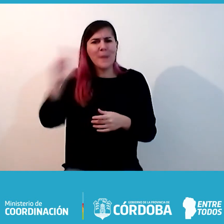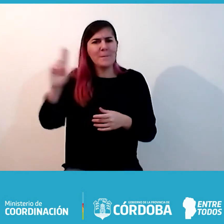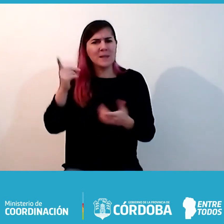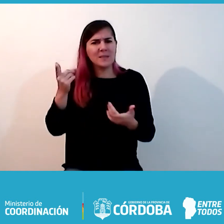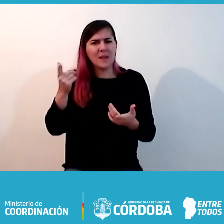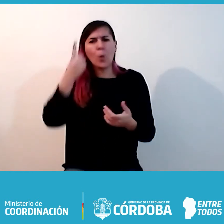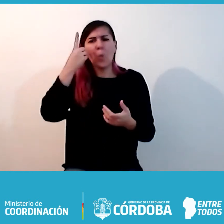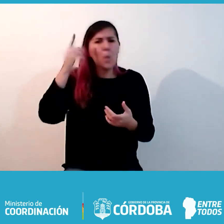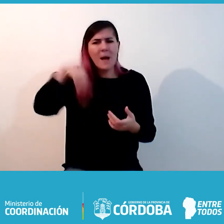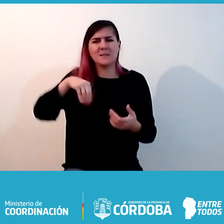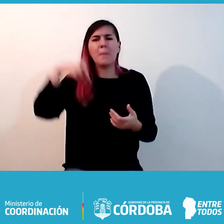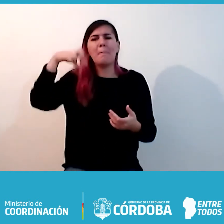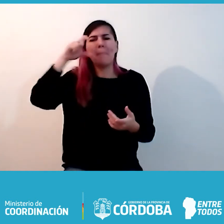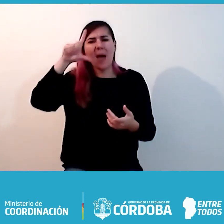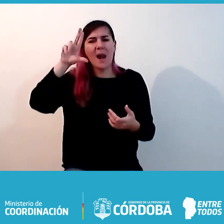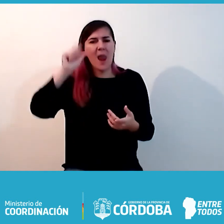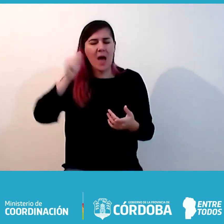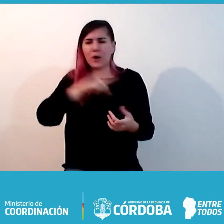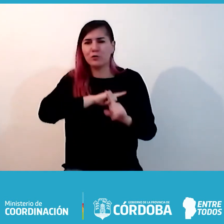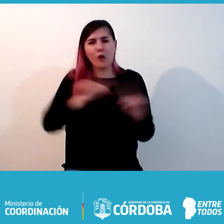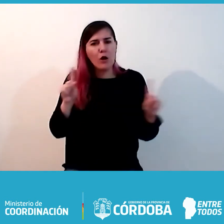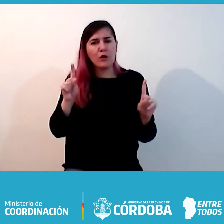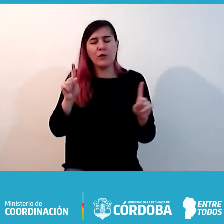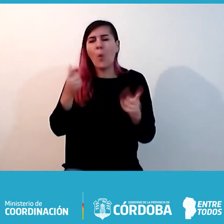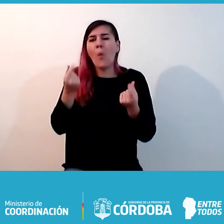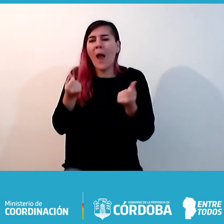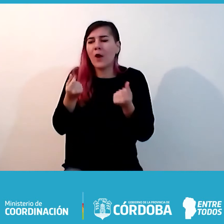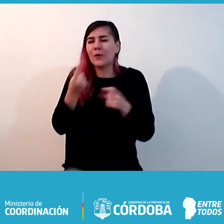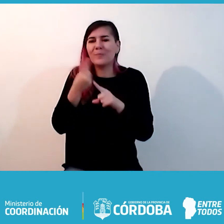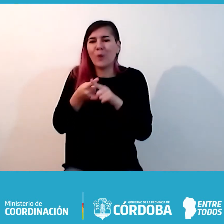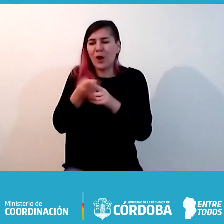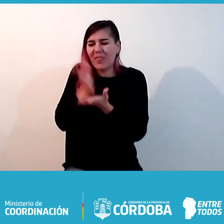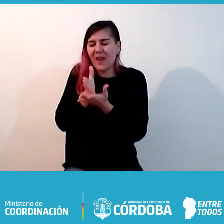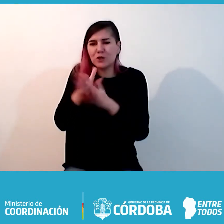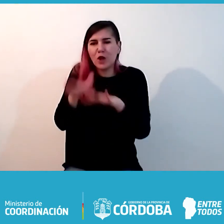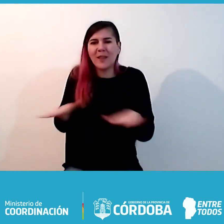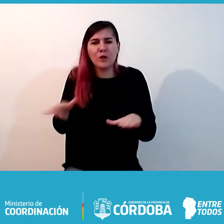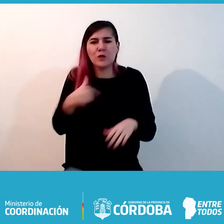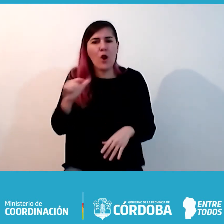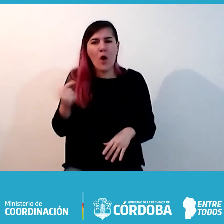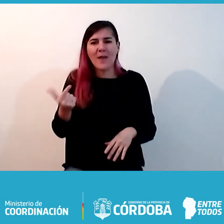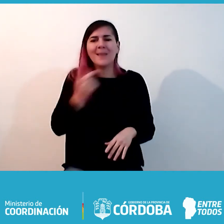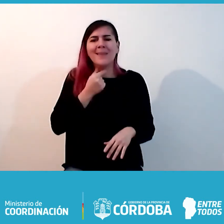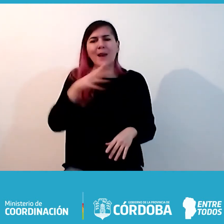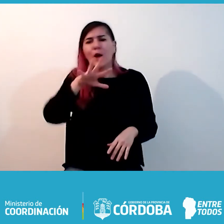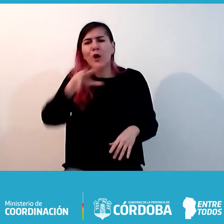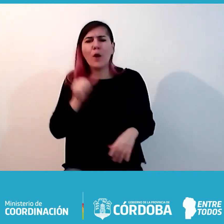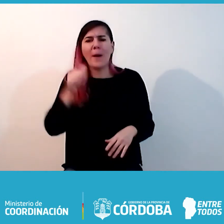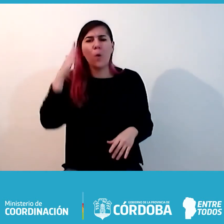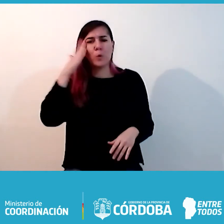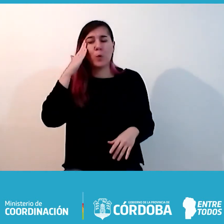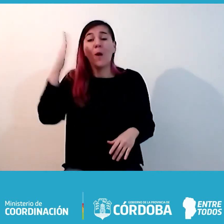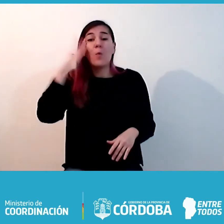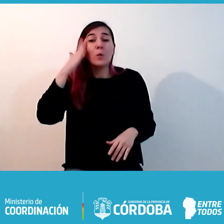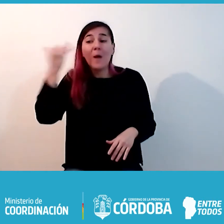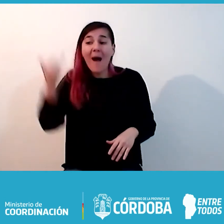Este estudio de impacto ambiental no tiene ni una oración sobre los derechos del niño. Nos quieren arrebatar la cultura. La cultura tiene un territorio, una